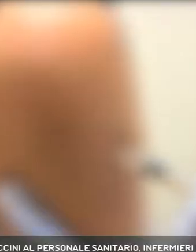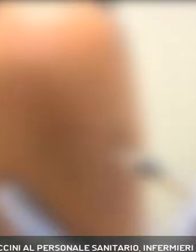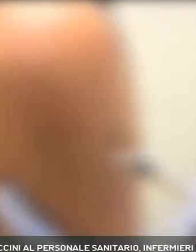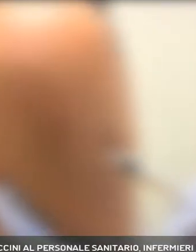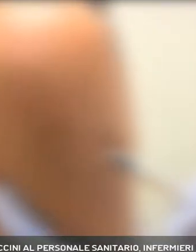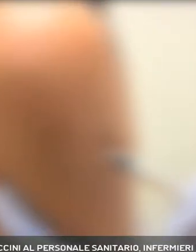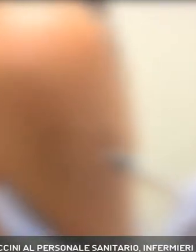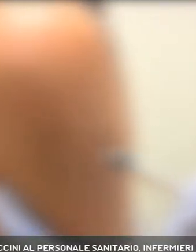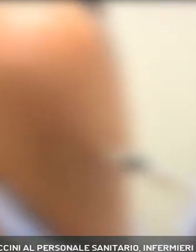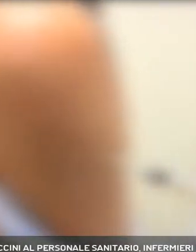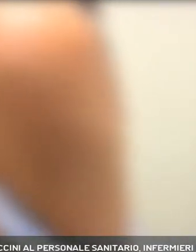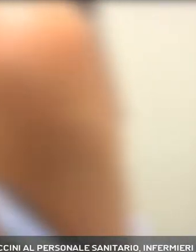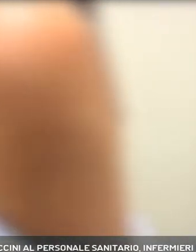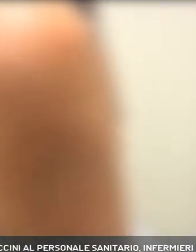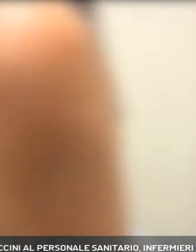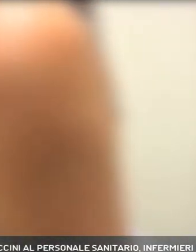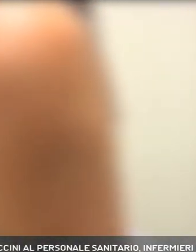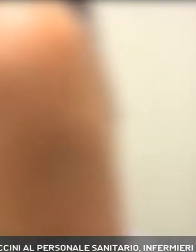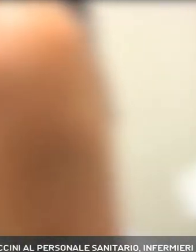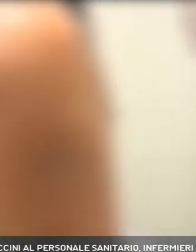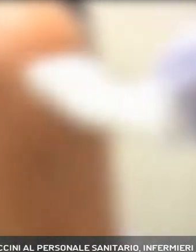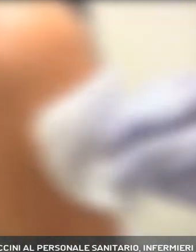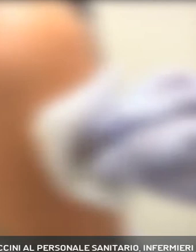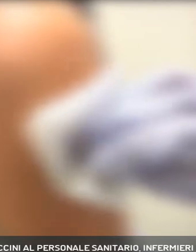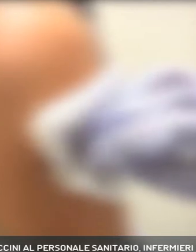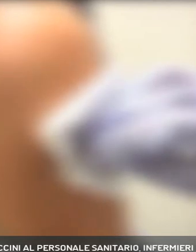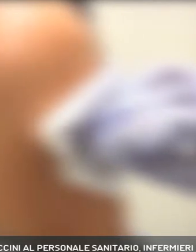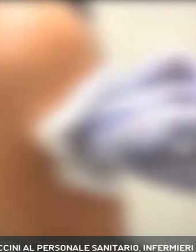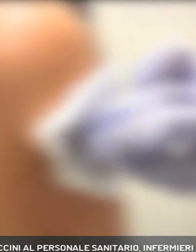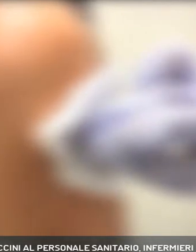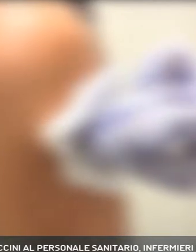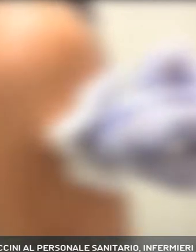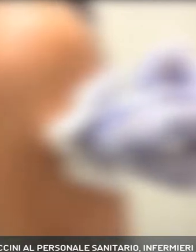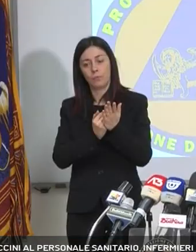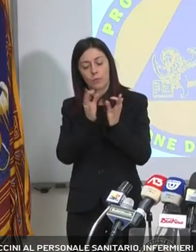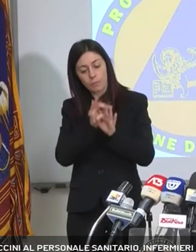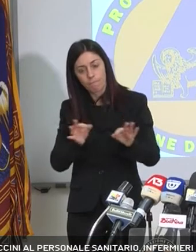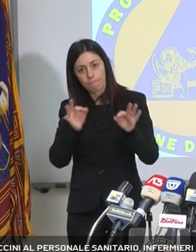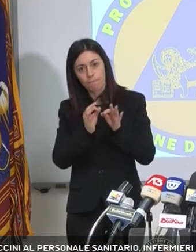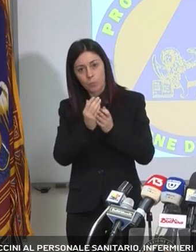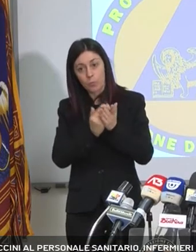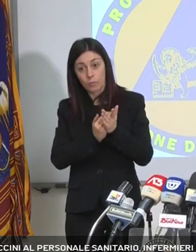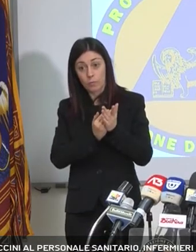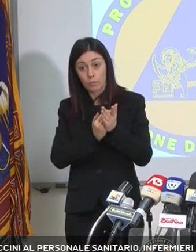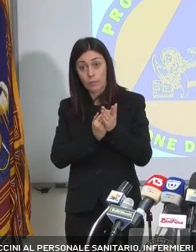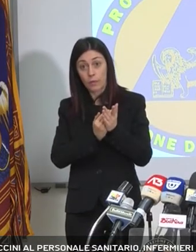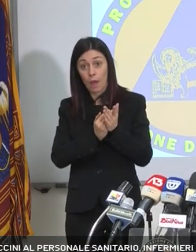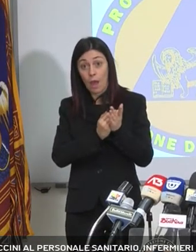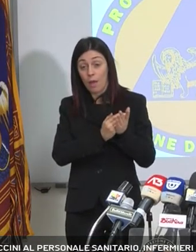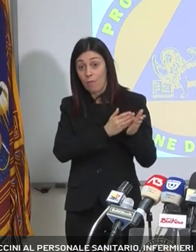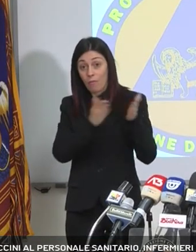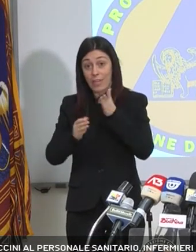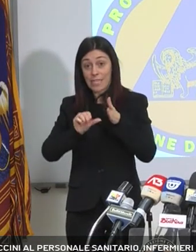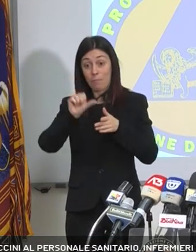minori, tossicodipendenti, disabili fisici e mentali, in tutto più di 170.000 persone. Per queste prime dosi